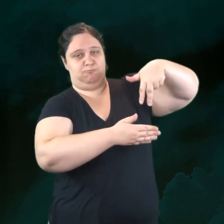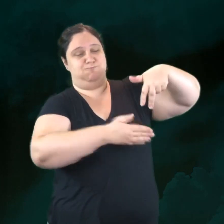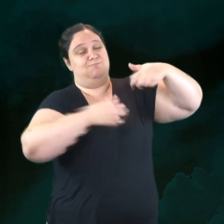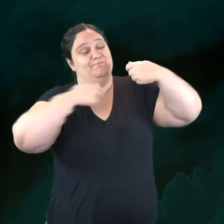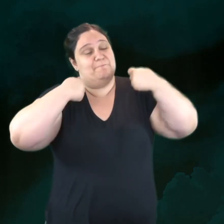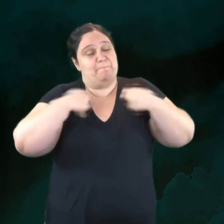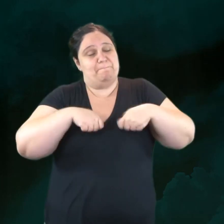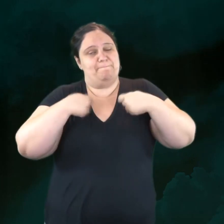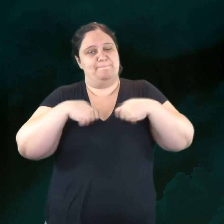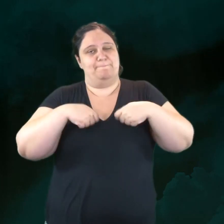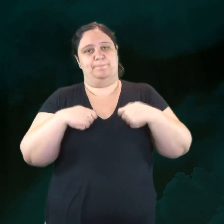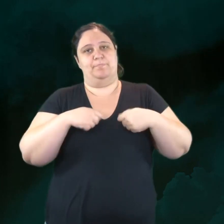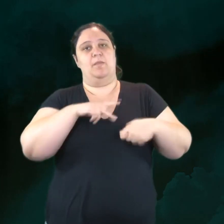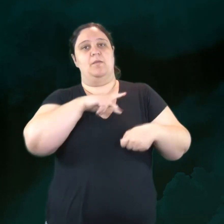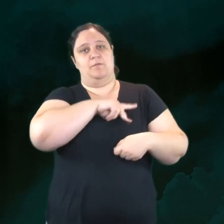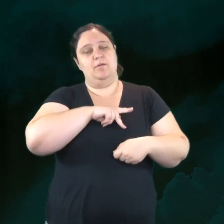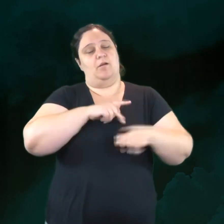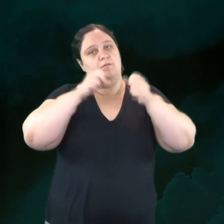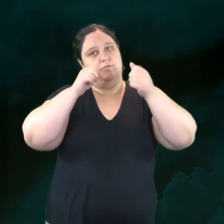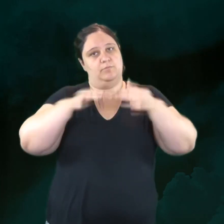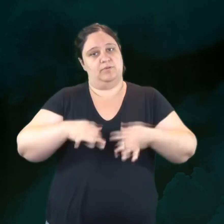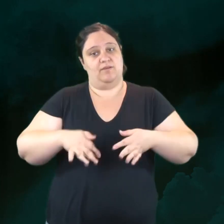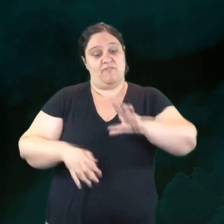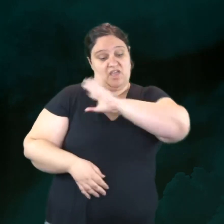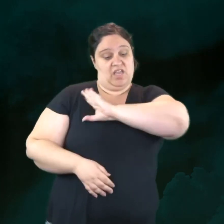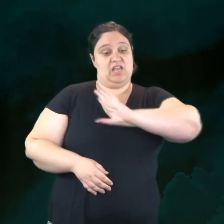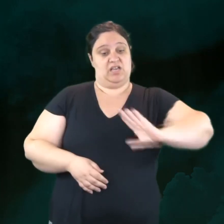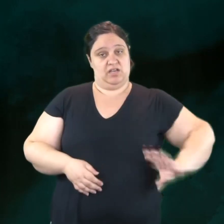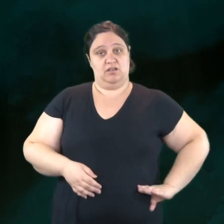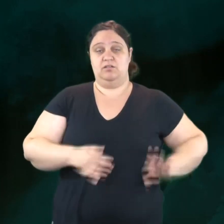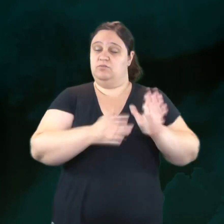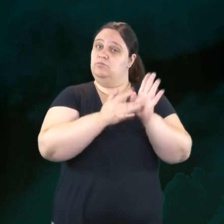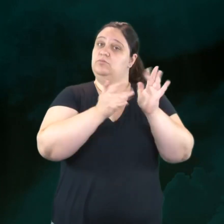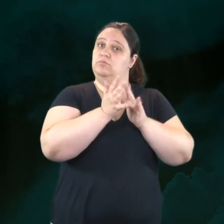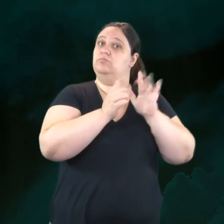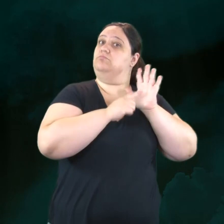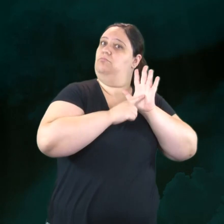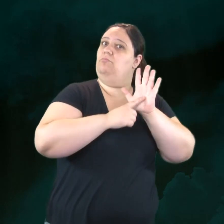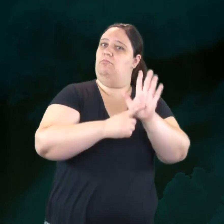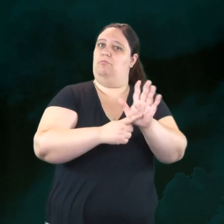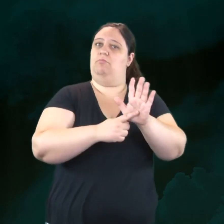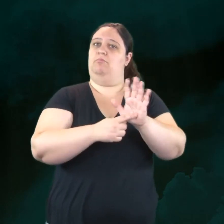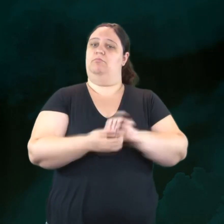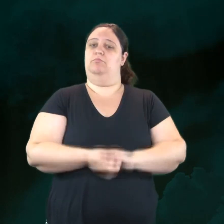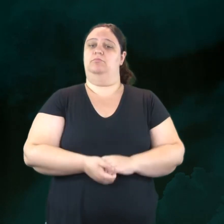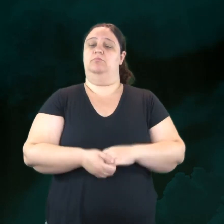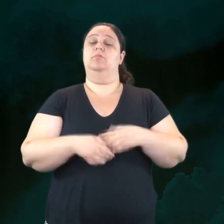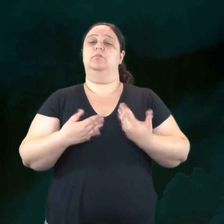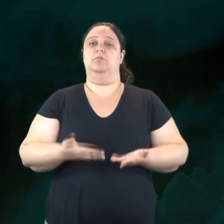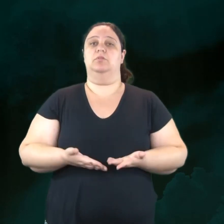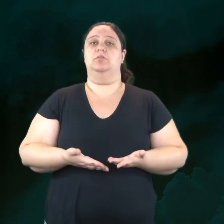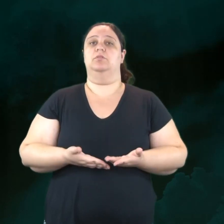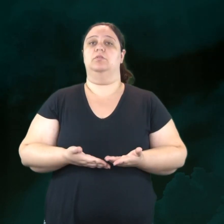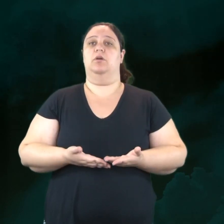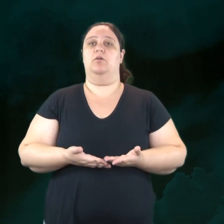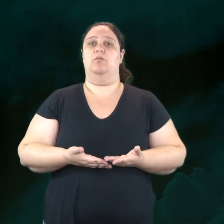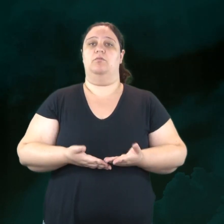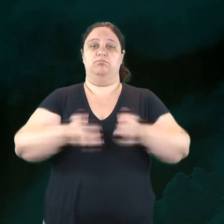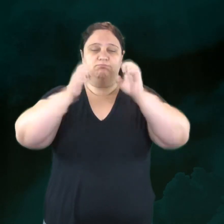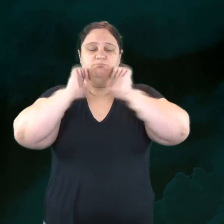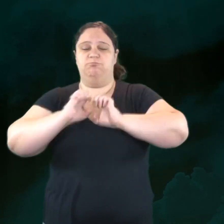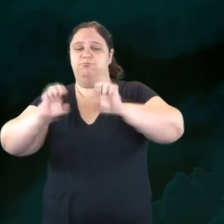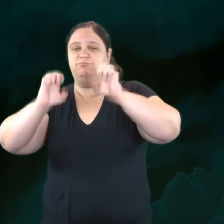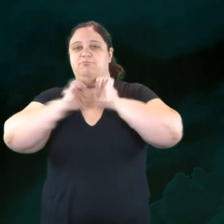Este, dizia ele, é o Cristo Jesus que eu vos anuncio. Então aqui está anunciando o evangelho que está